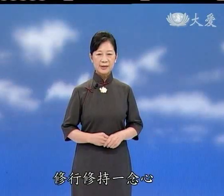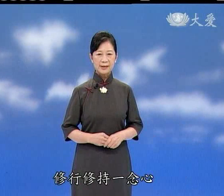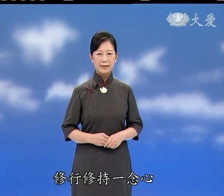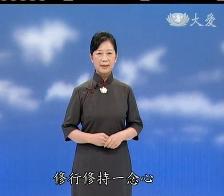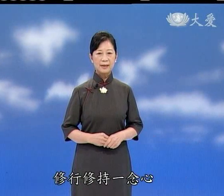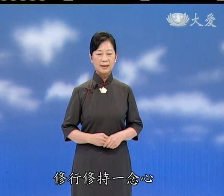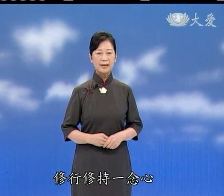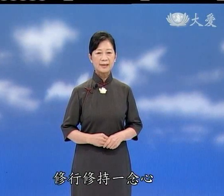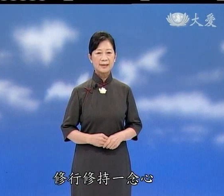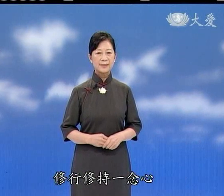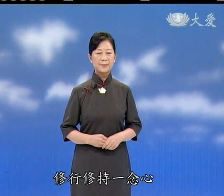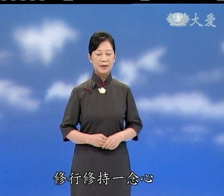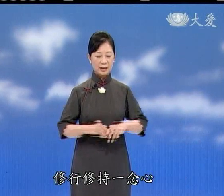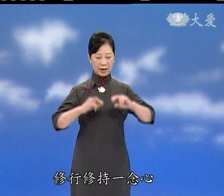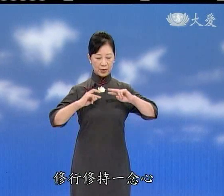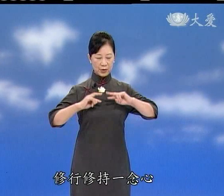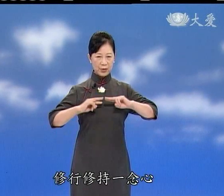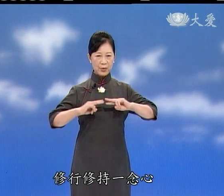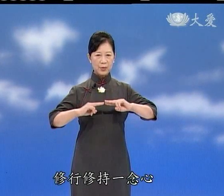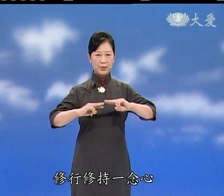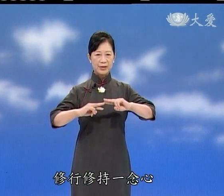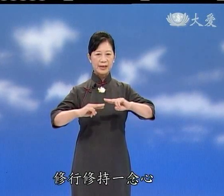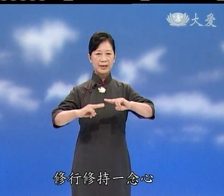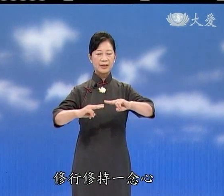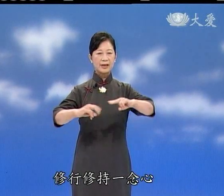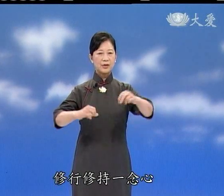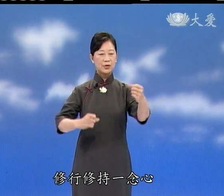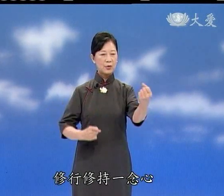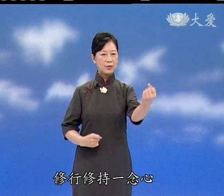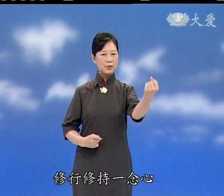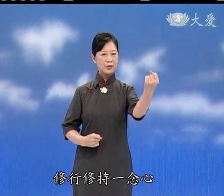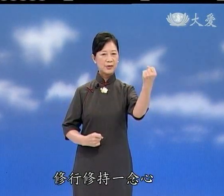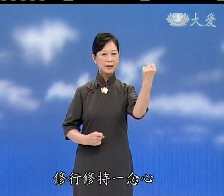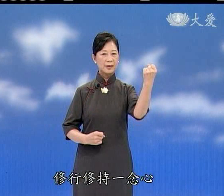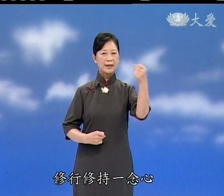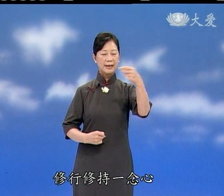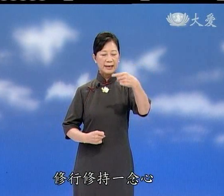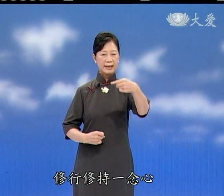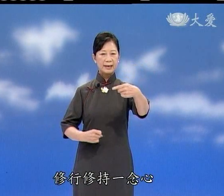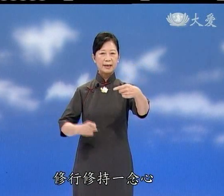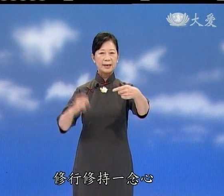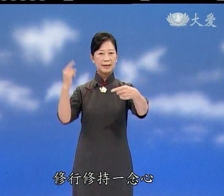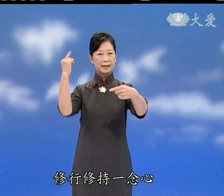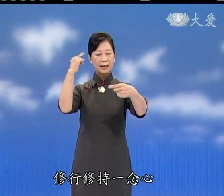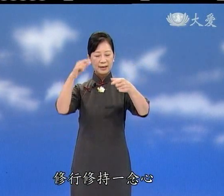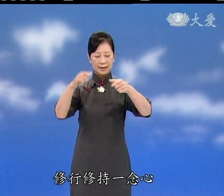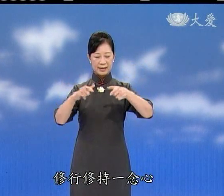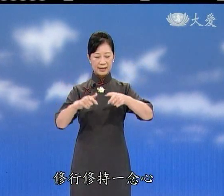持一念心，修行修持一念